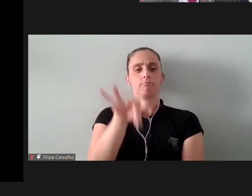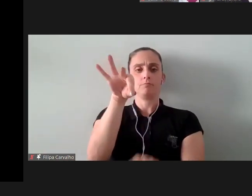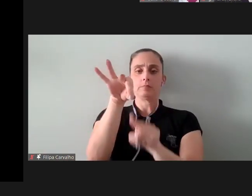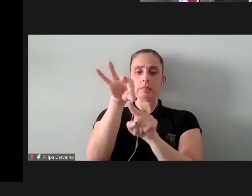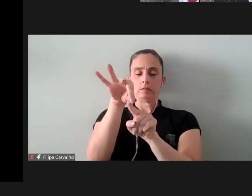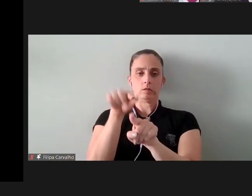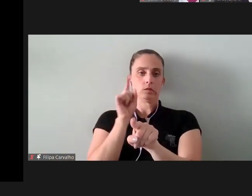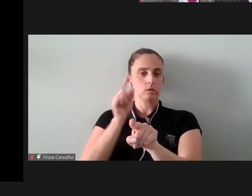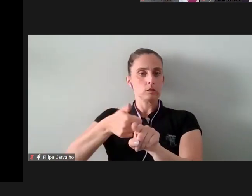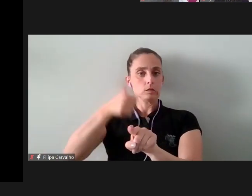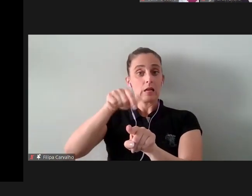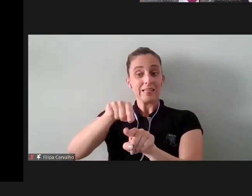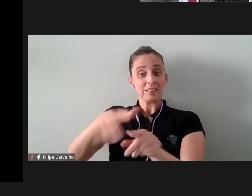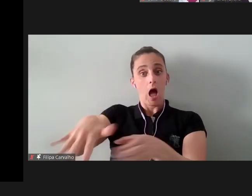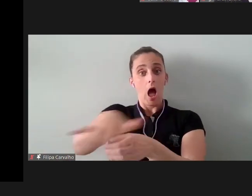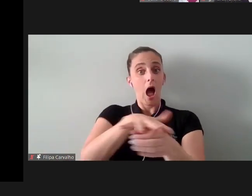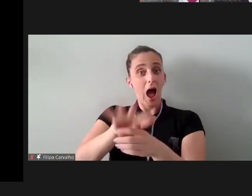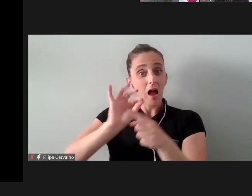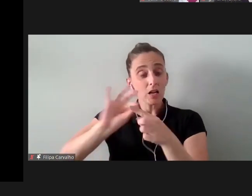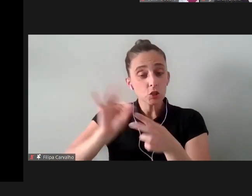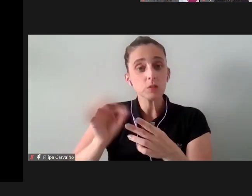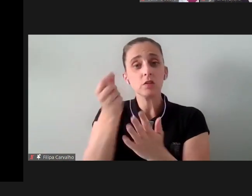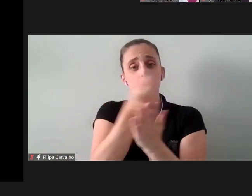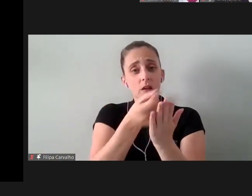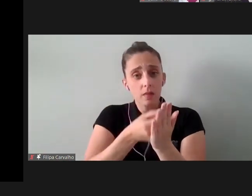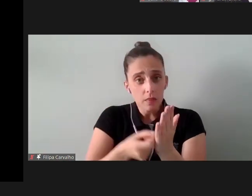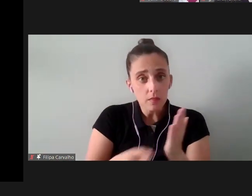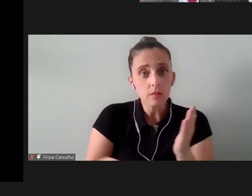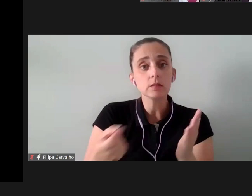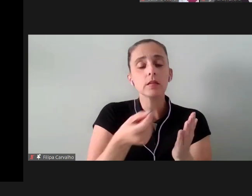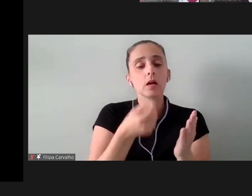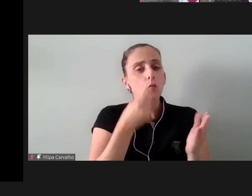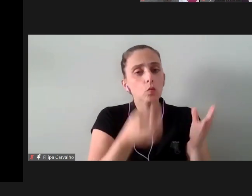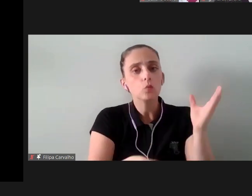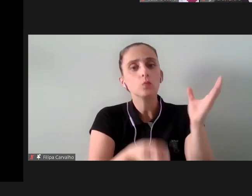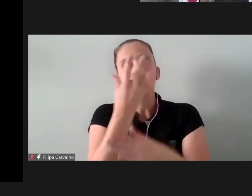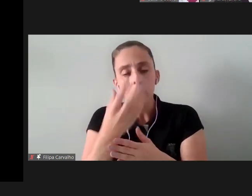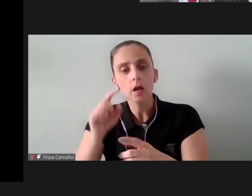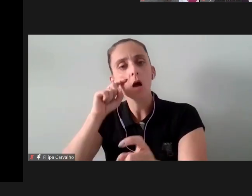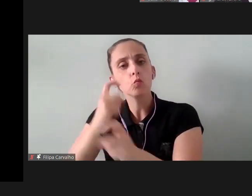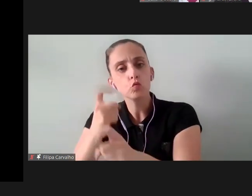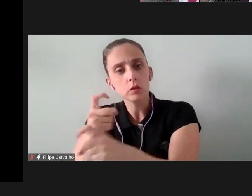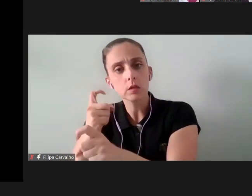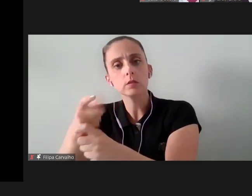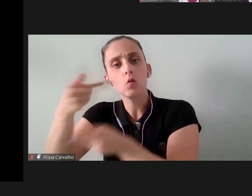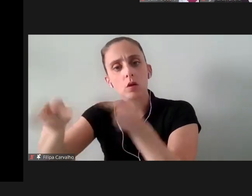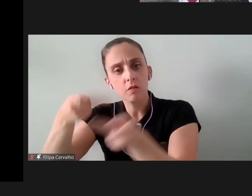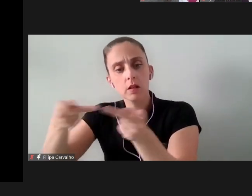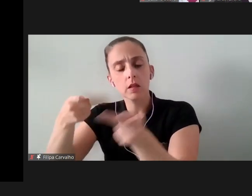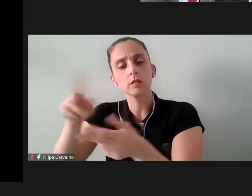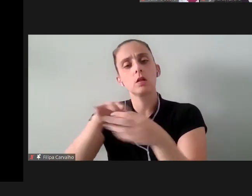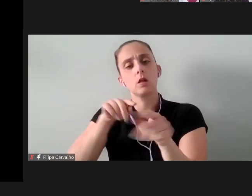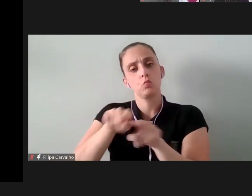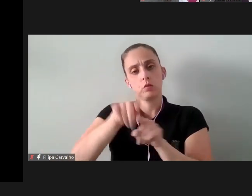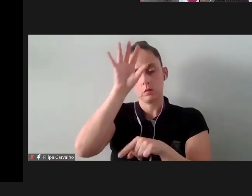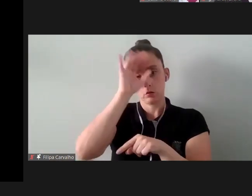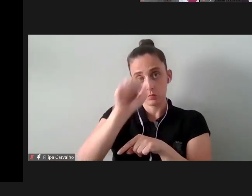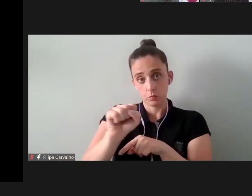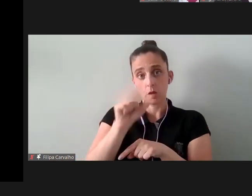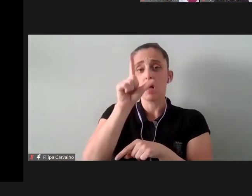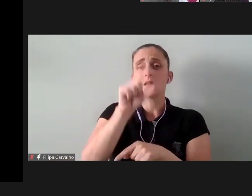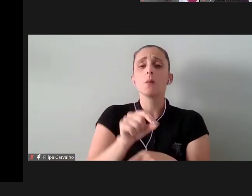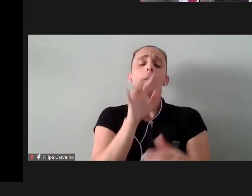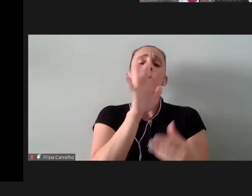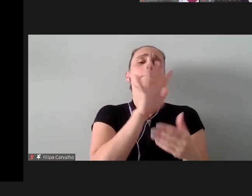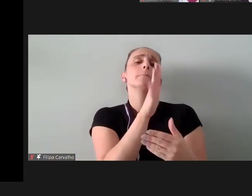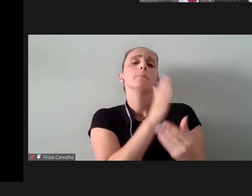área específica de desenho, de concepção, de monitorização e de avaliação de políticas públicas. Outro processo que